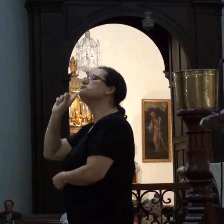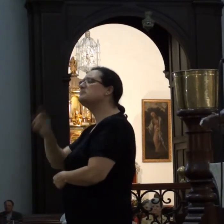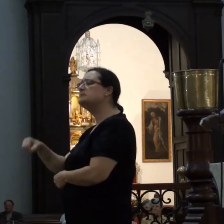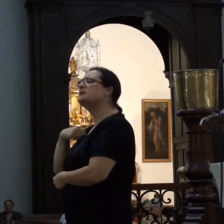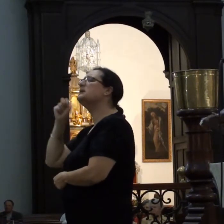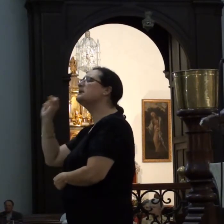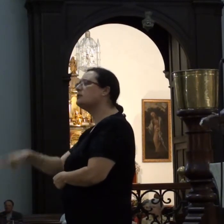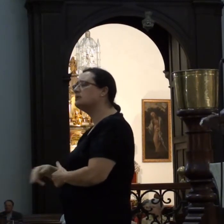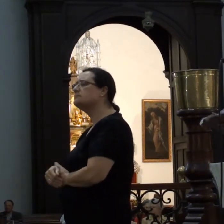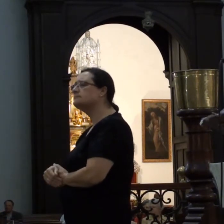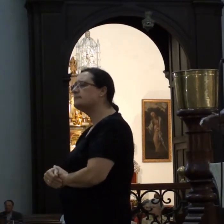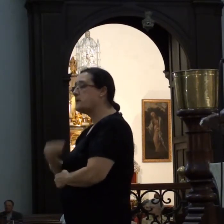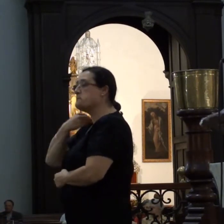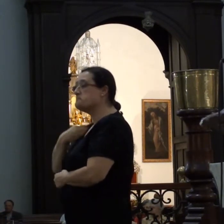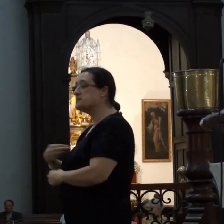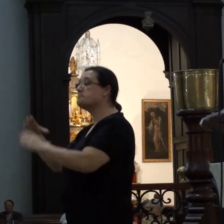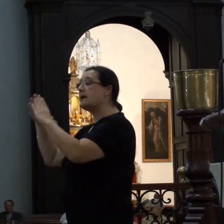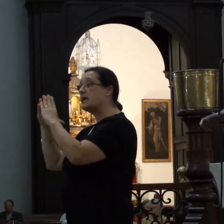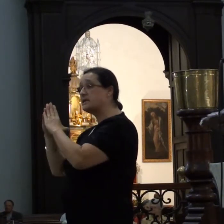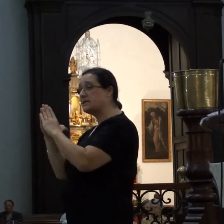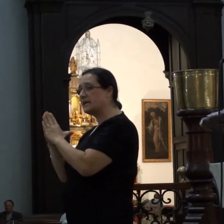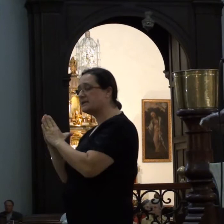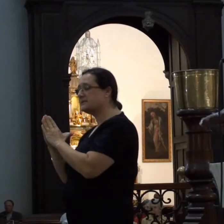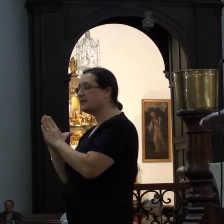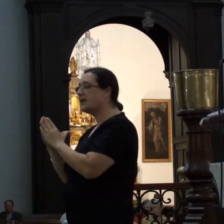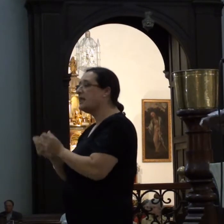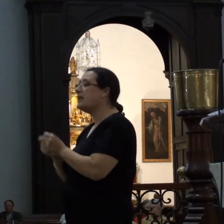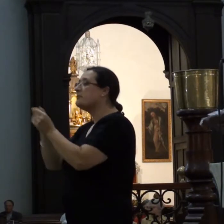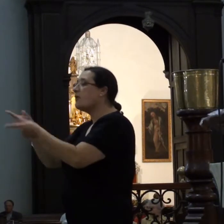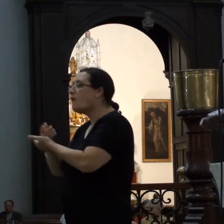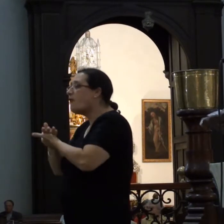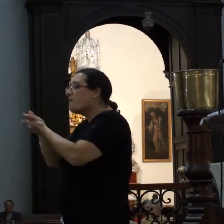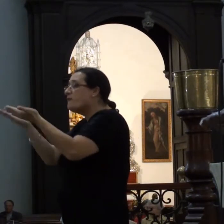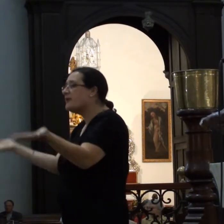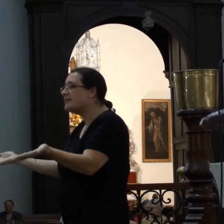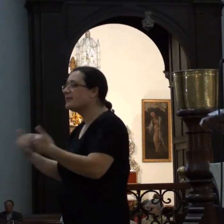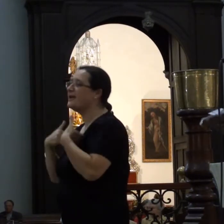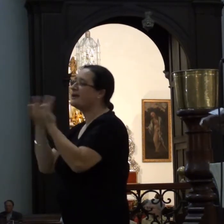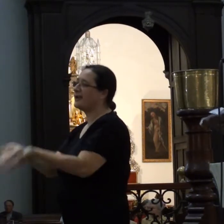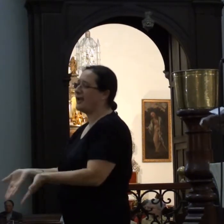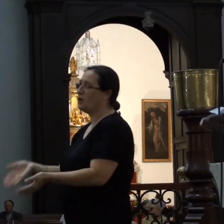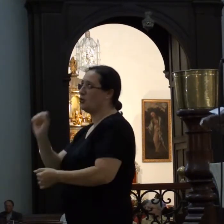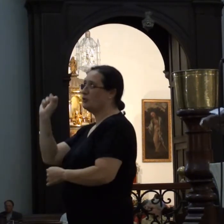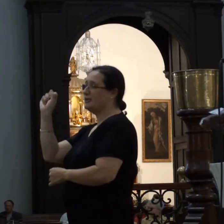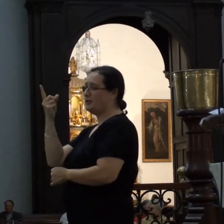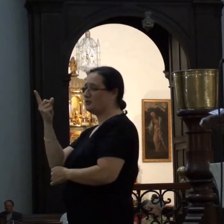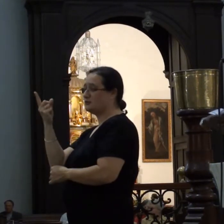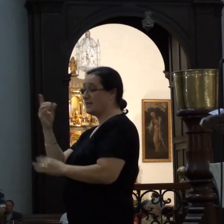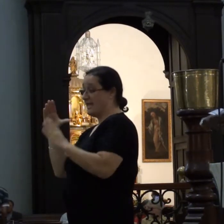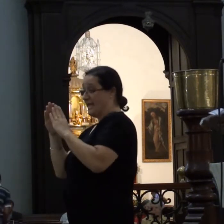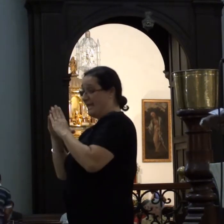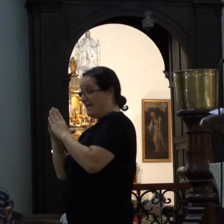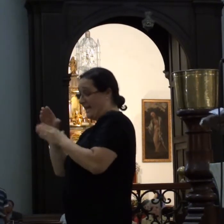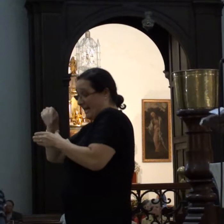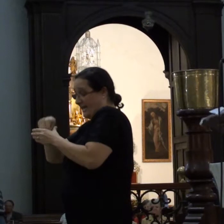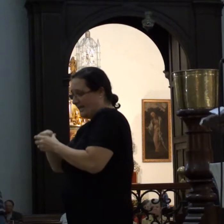es a la misma iglesia la que le ha sido confiado el don de Dios es en ella donde